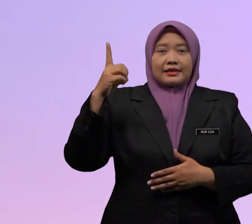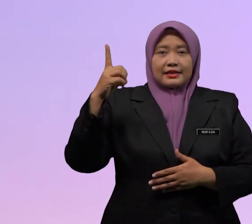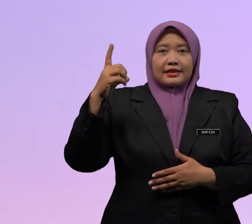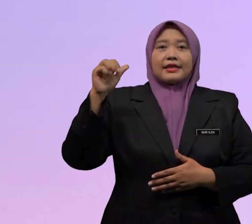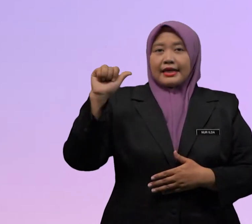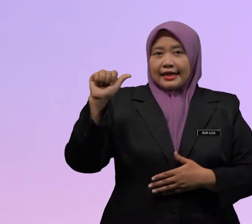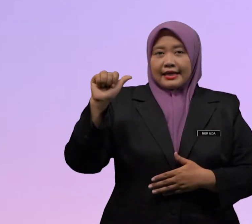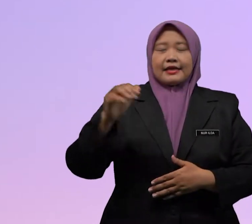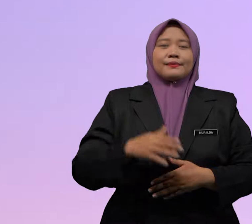I-L-D-A.